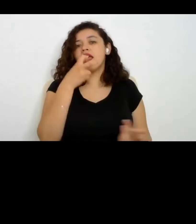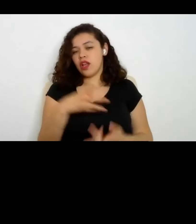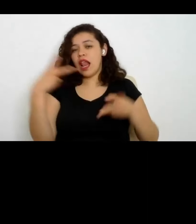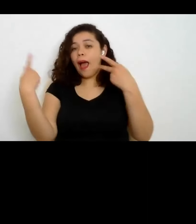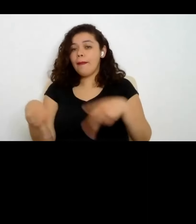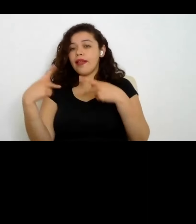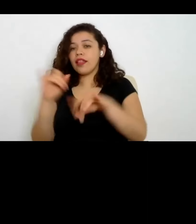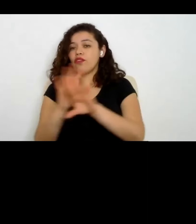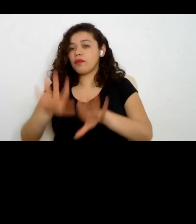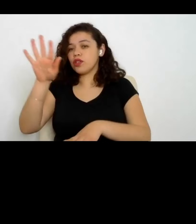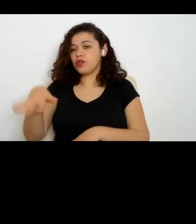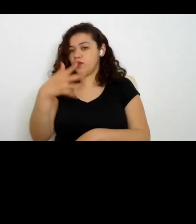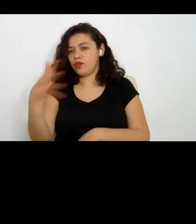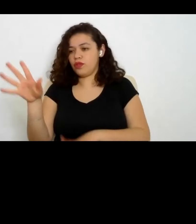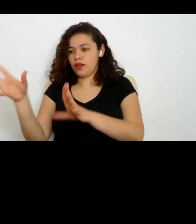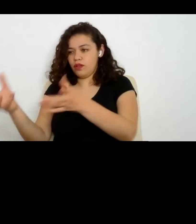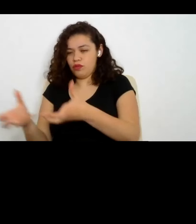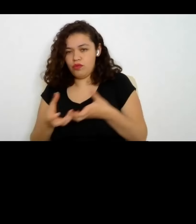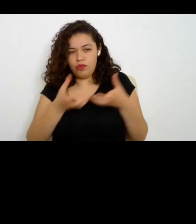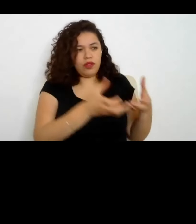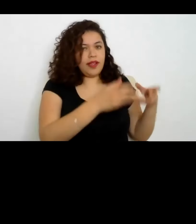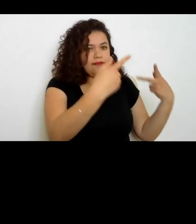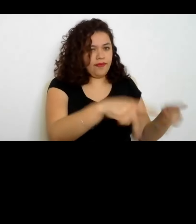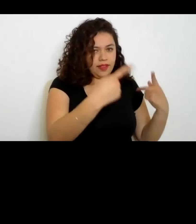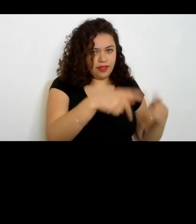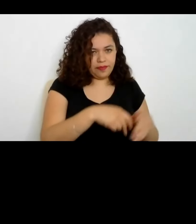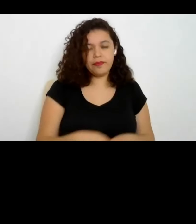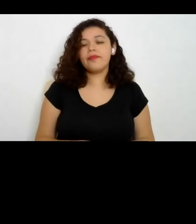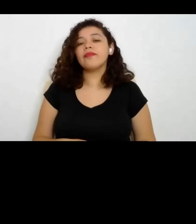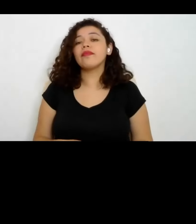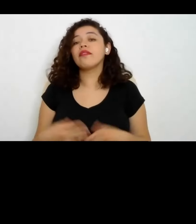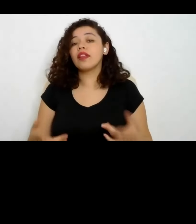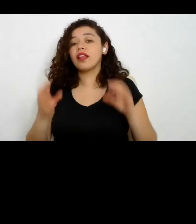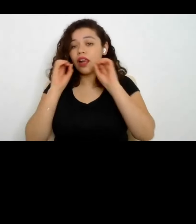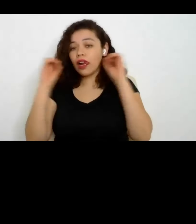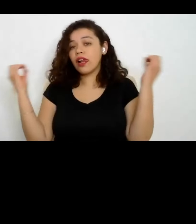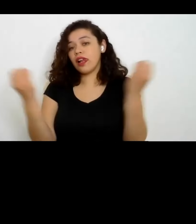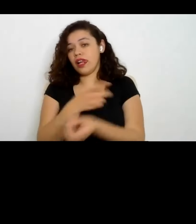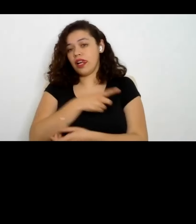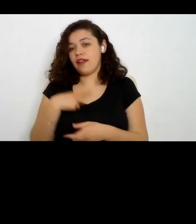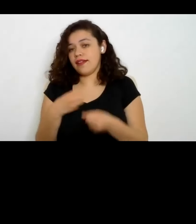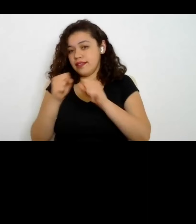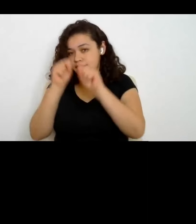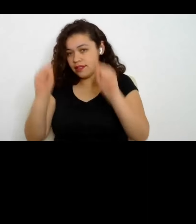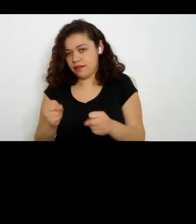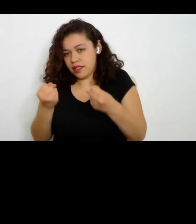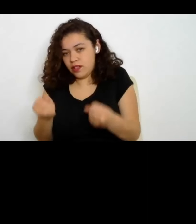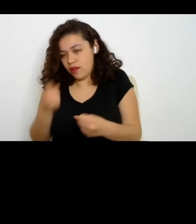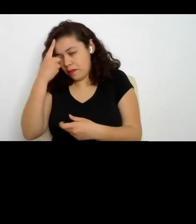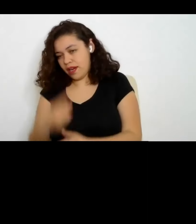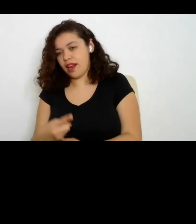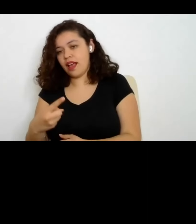de datos. Entonces, las organizaciones deben mantener estos sistemas de seguridad para evitar que